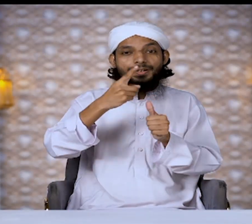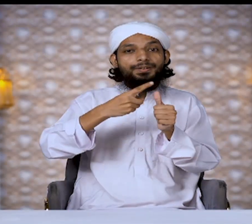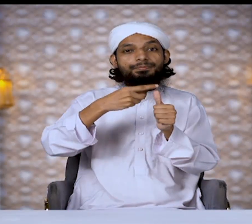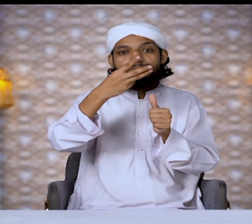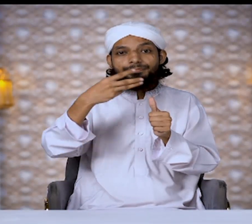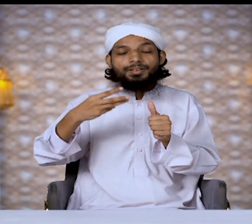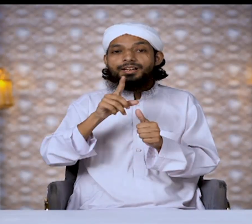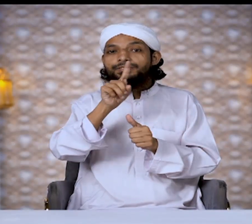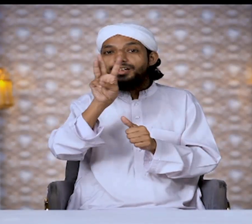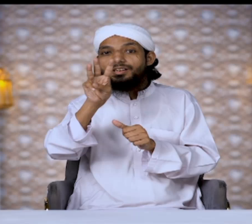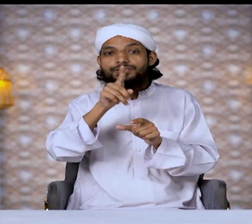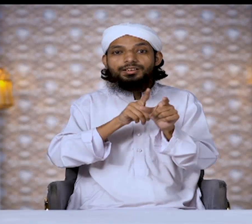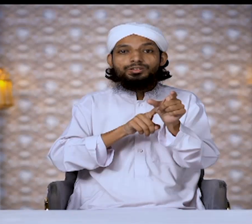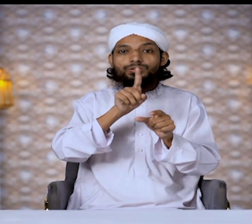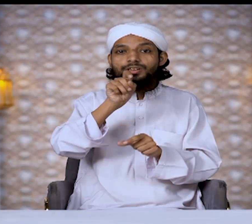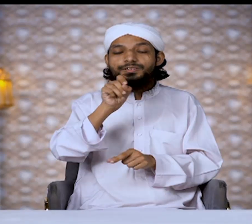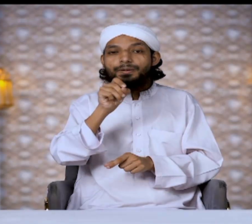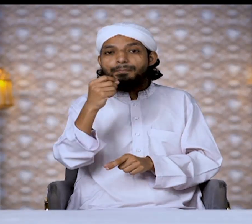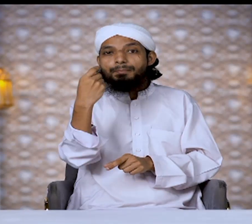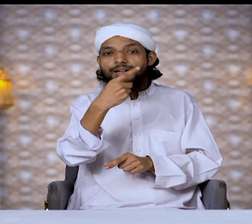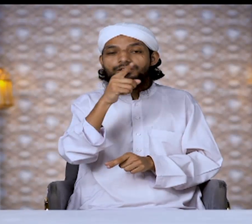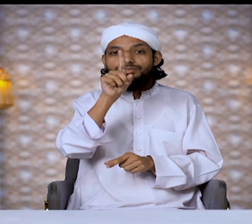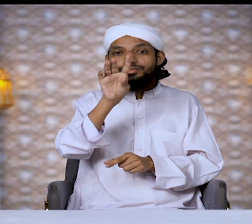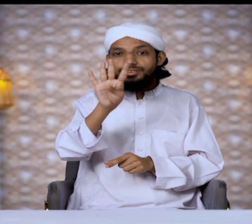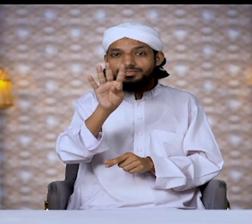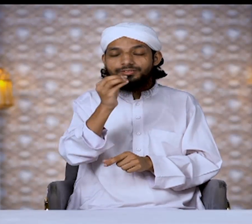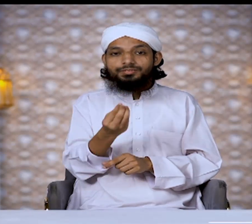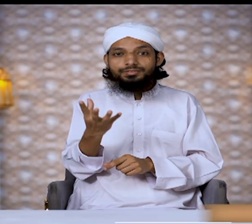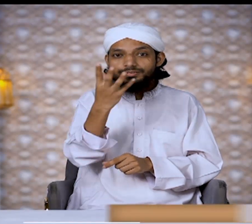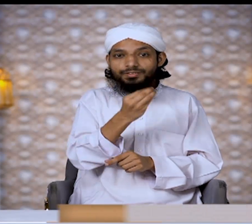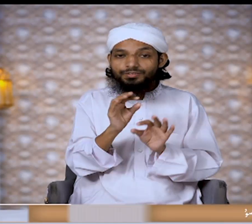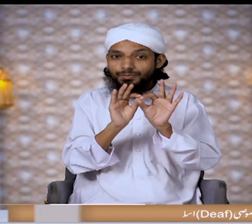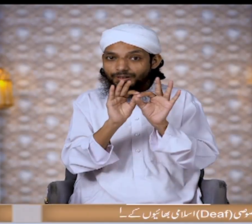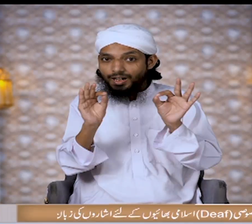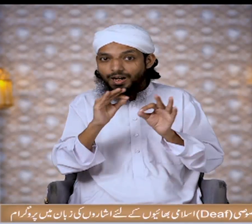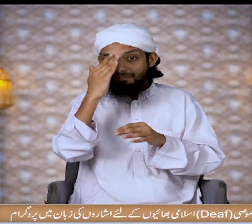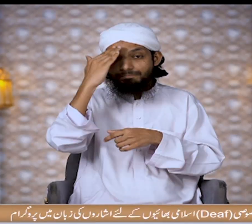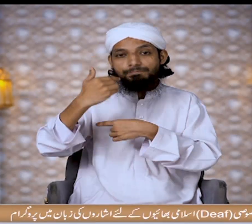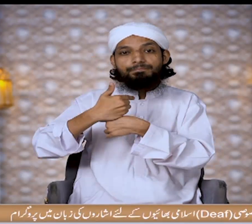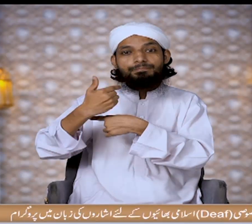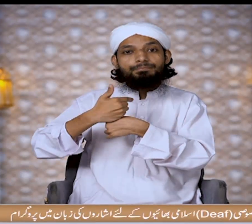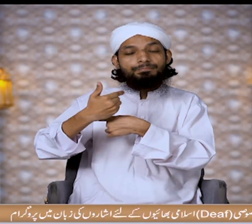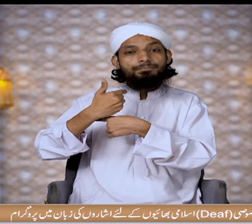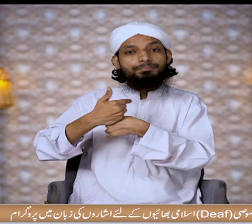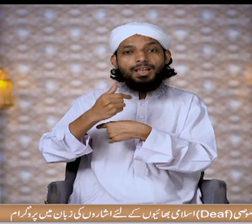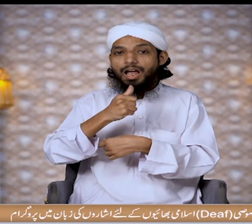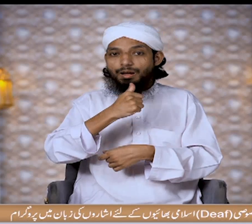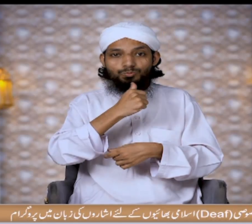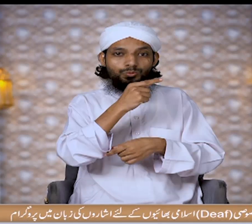نے صرف 13 سال 10 ماہ 4 دن کی عمر میں تمام مروجہ علوم کی تکمیل اپنے والد